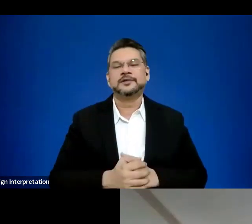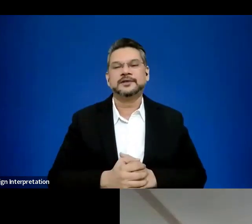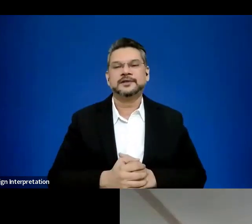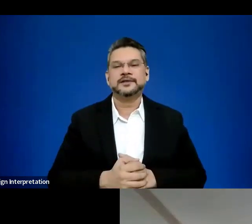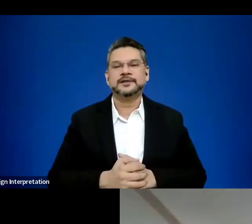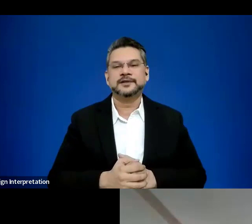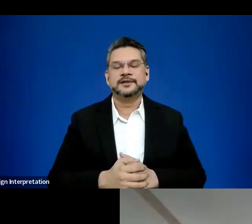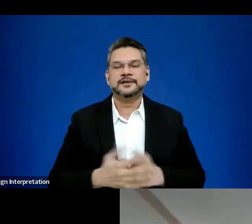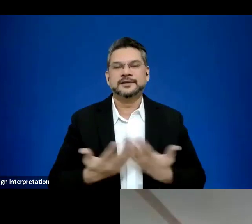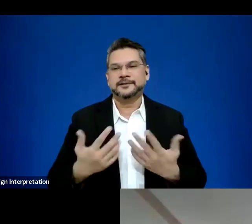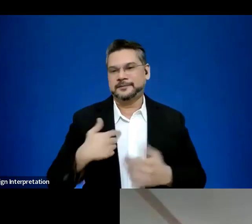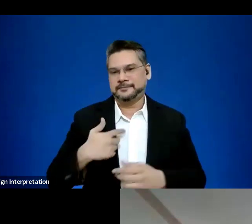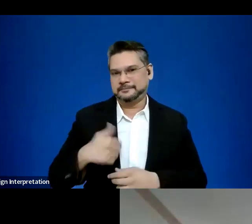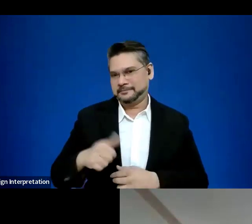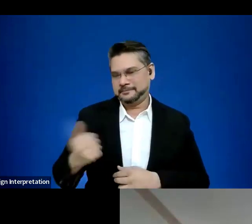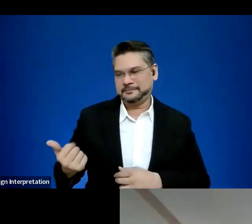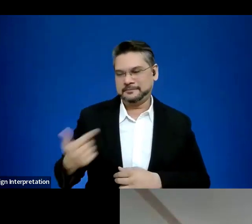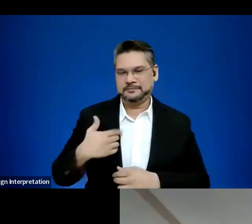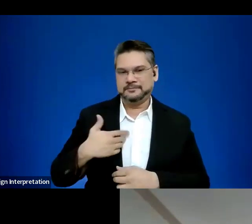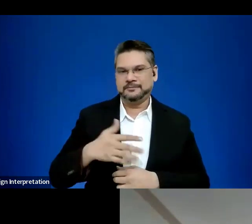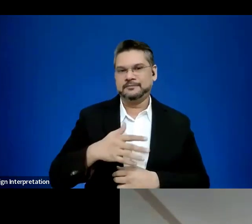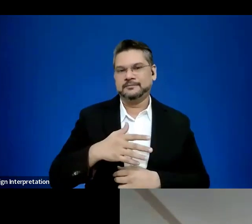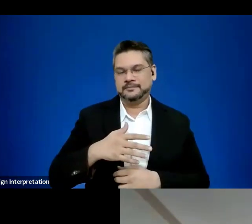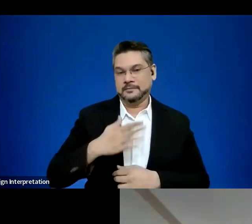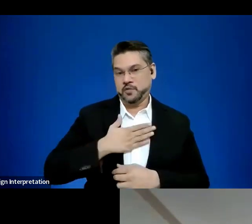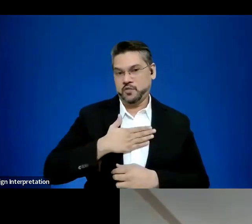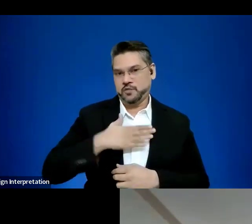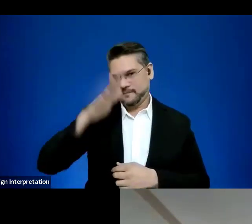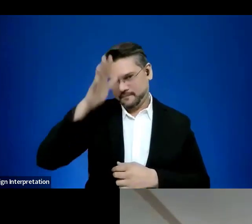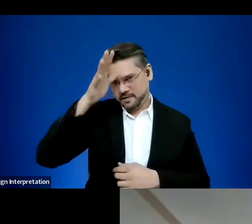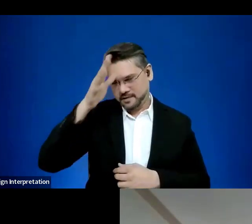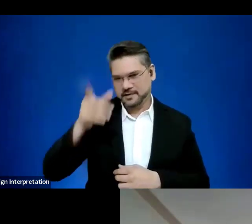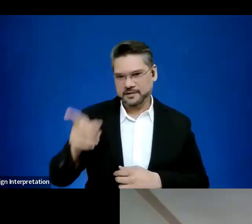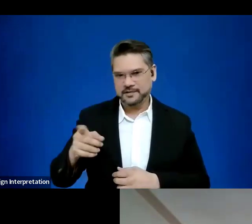好了，我是彭博。